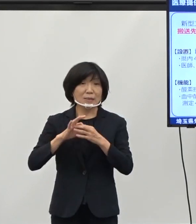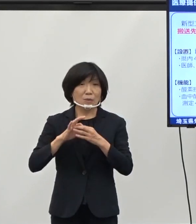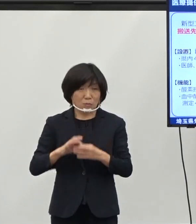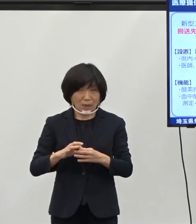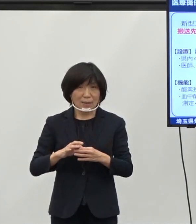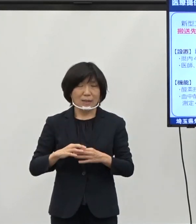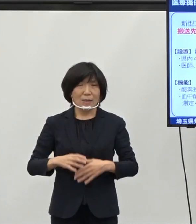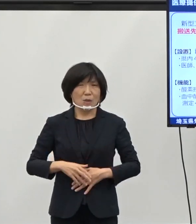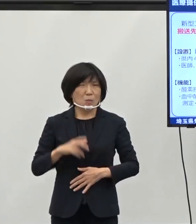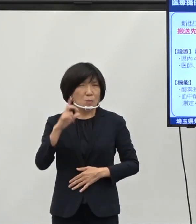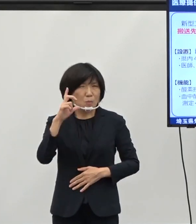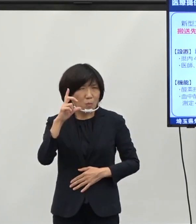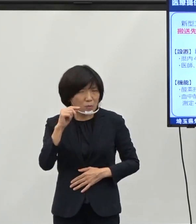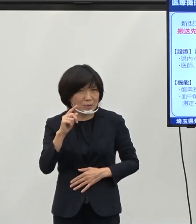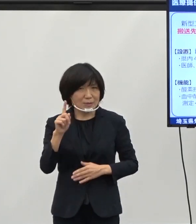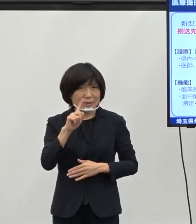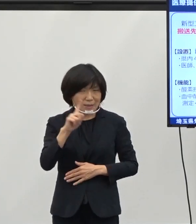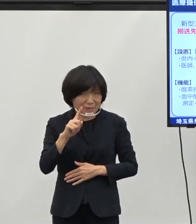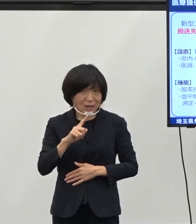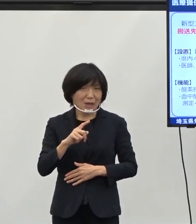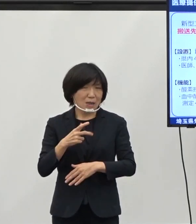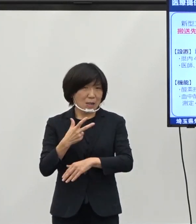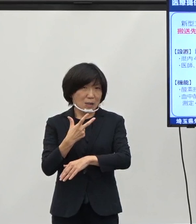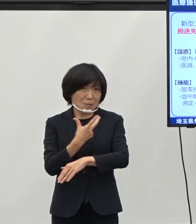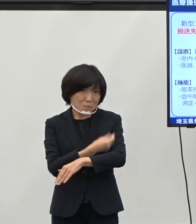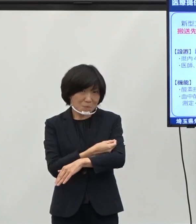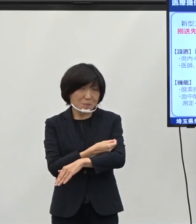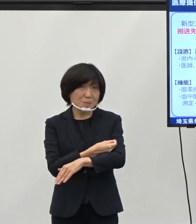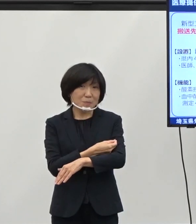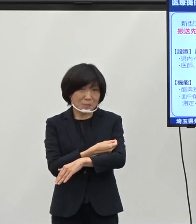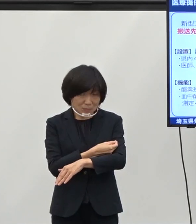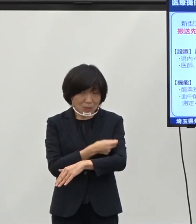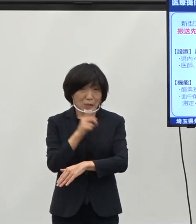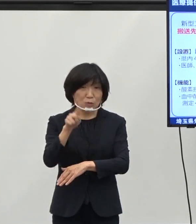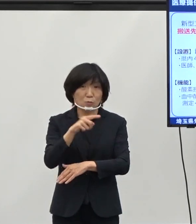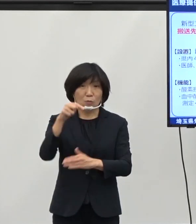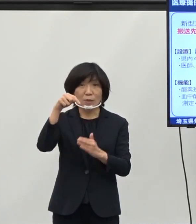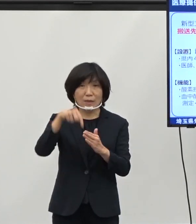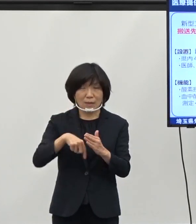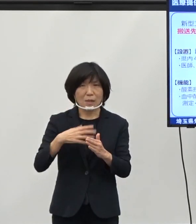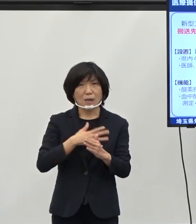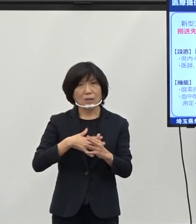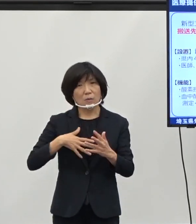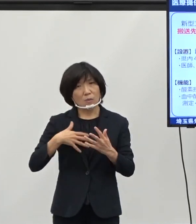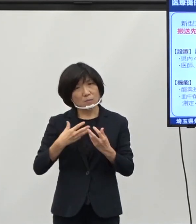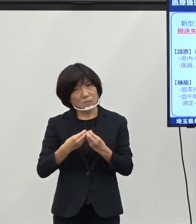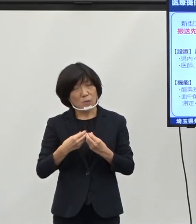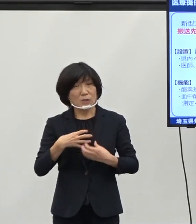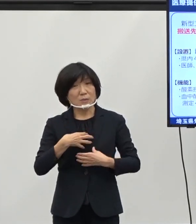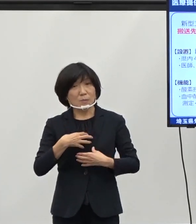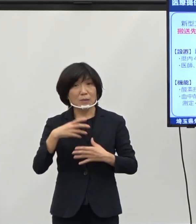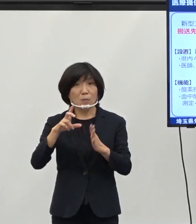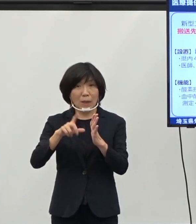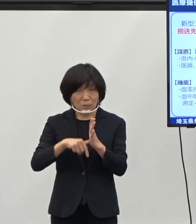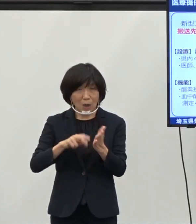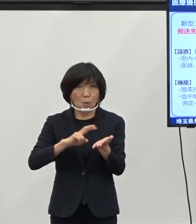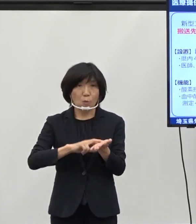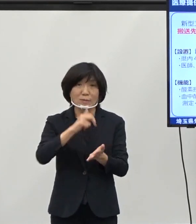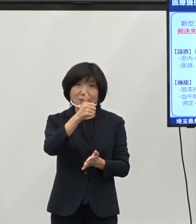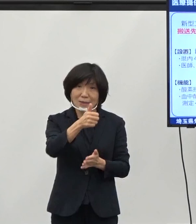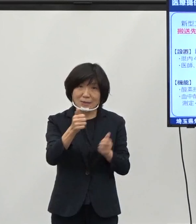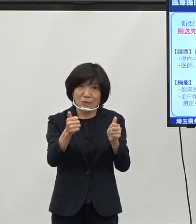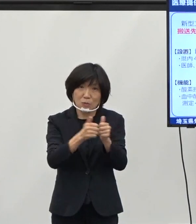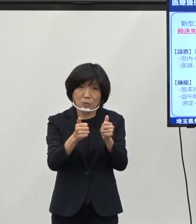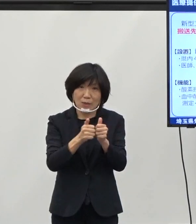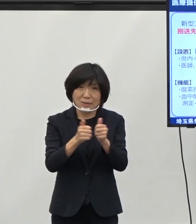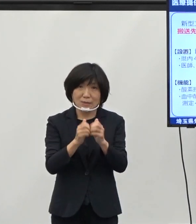ただし万が一何かそのこのロットを打った該当する方で健康上の不安があるという場合には、医師にご相